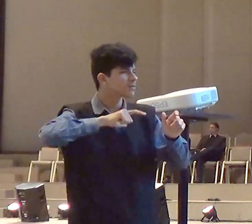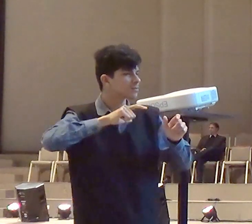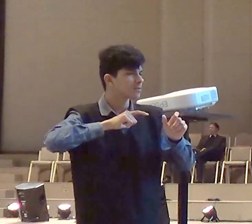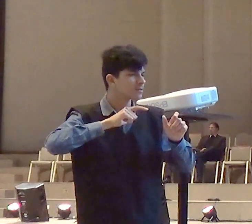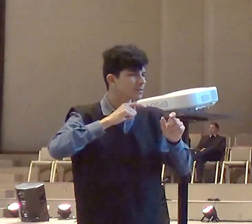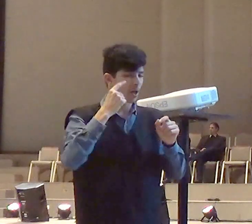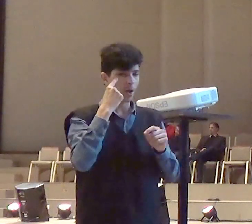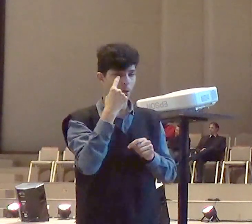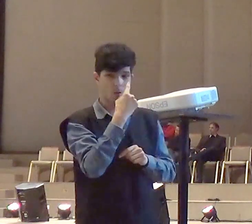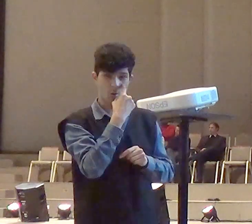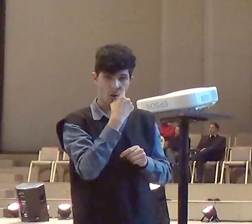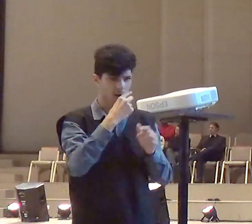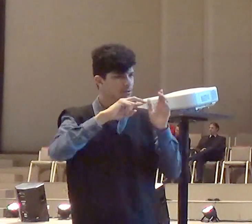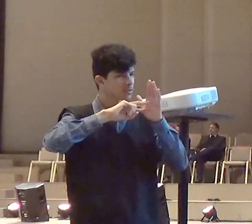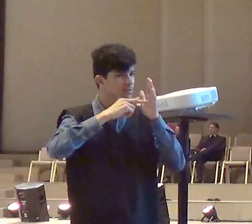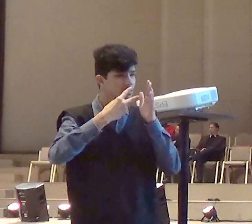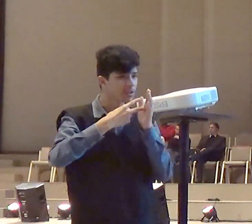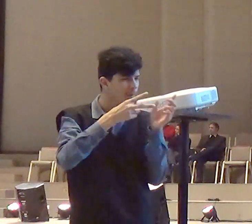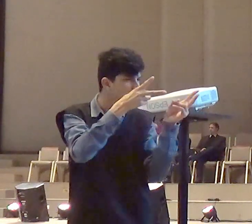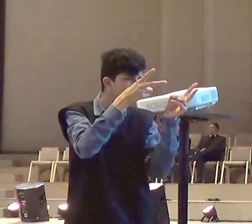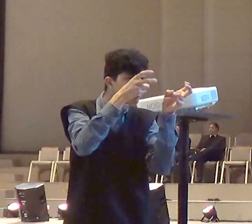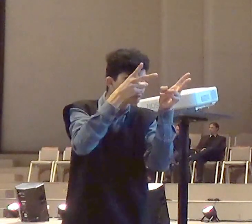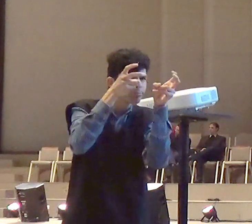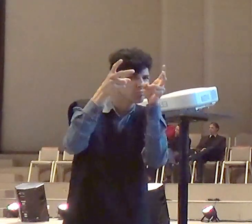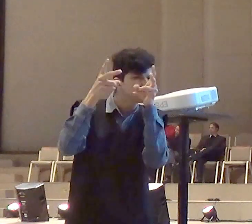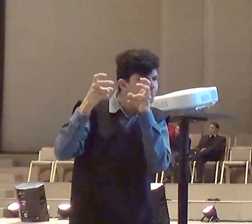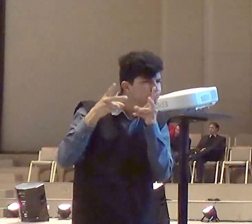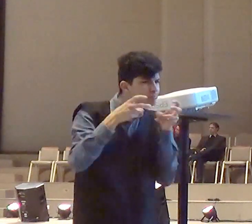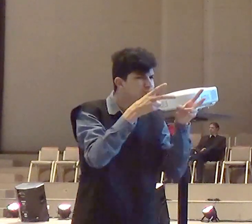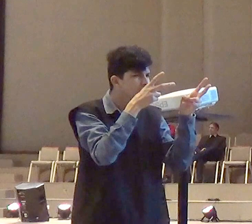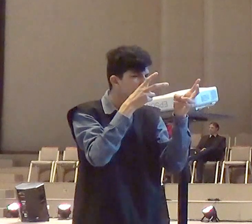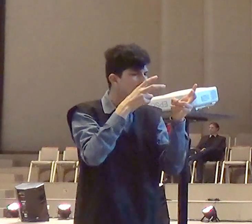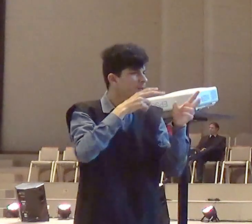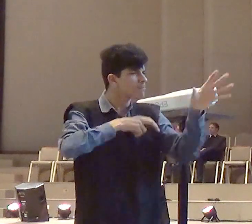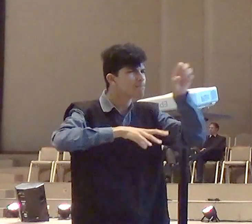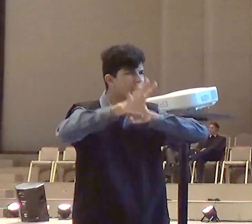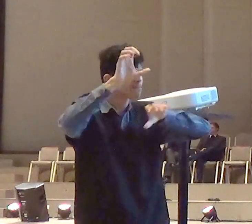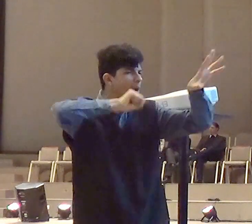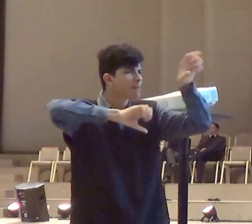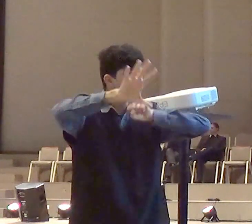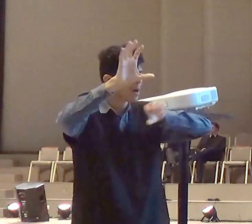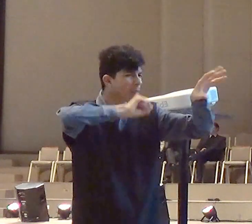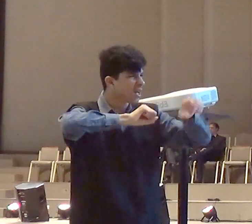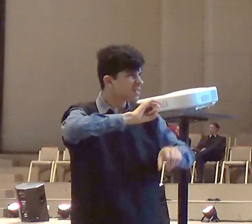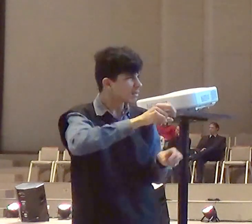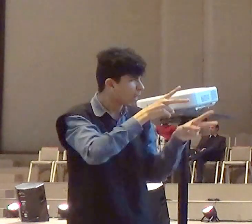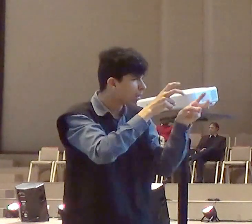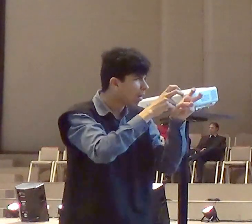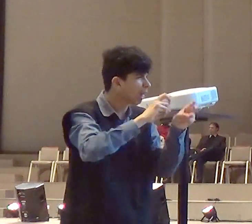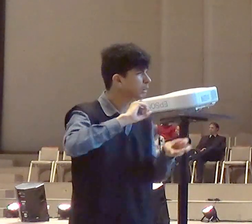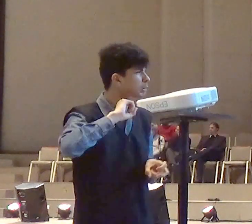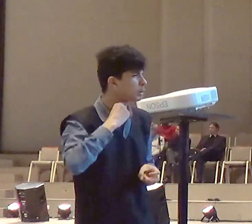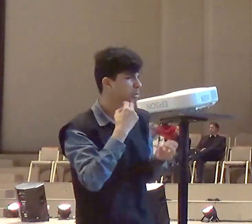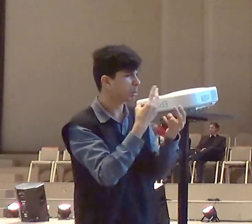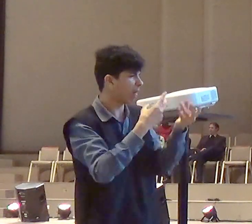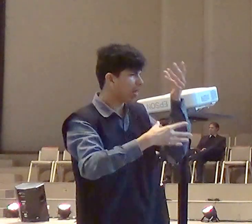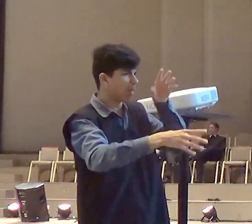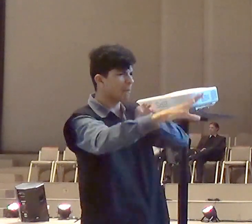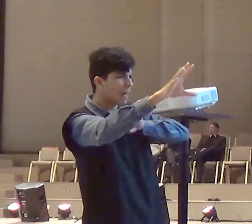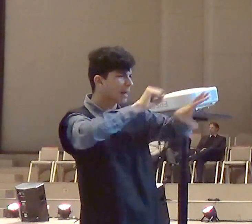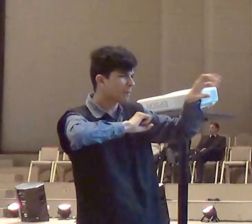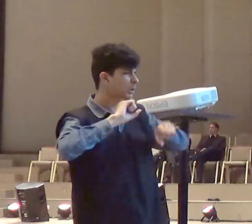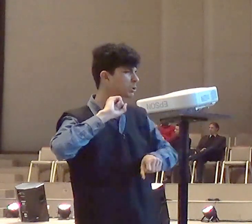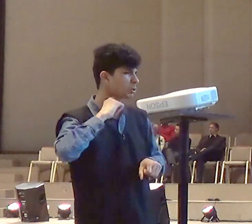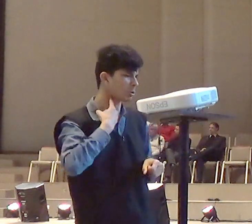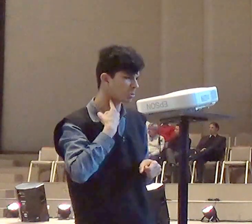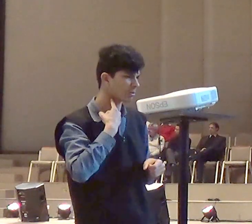o corpo quando os olhos de vocês são bons todo o seu corpo fica cheio de luz porém se os